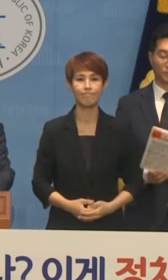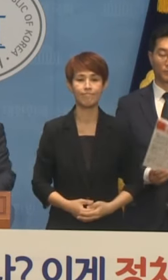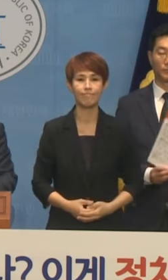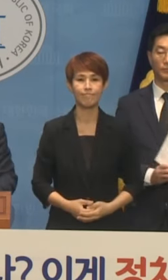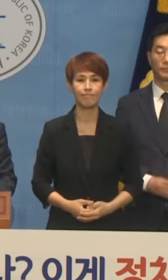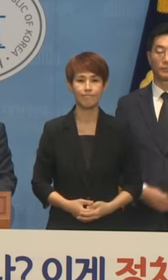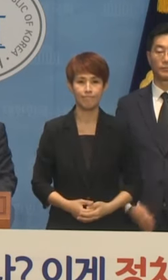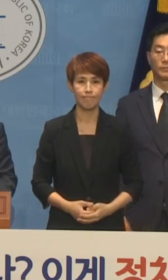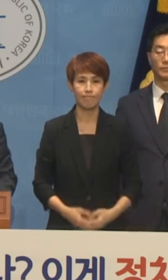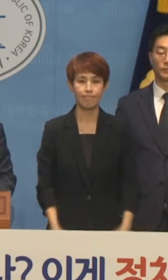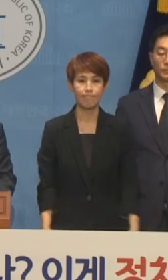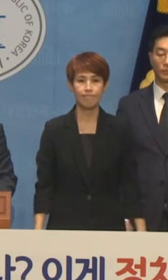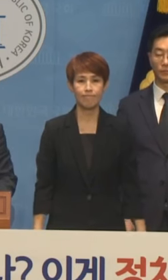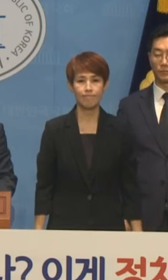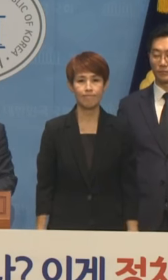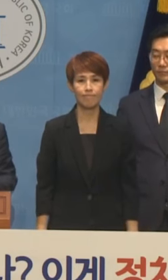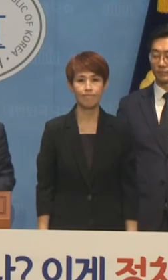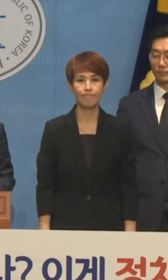기자회견문장도 마치고